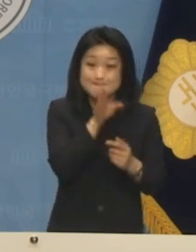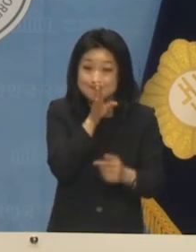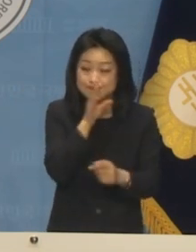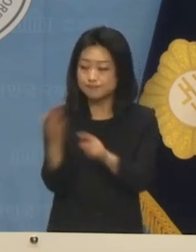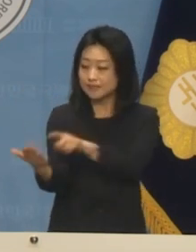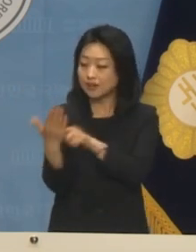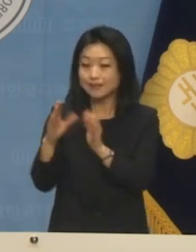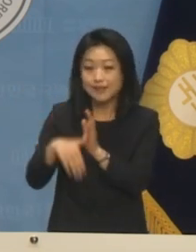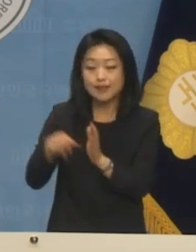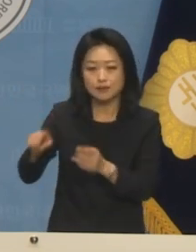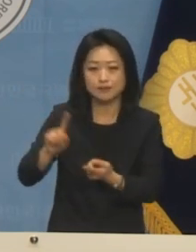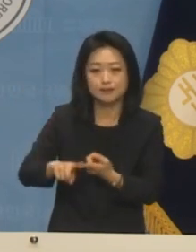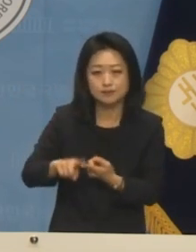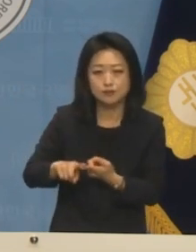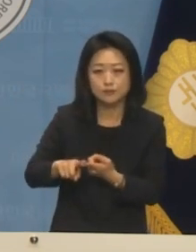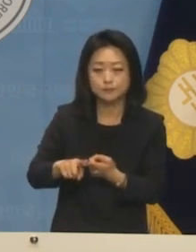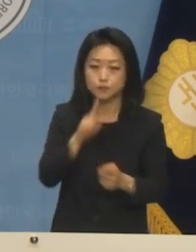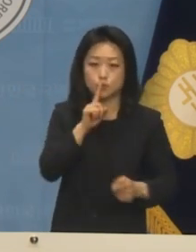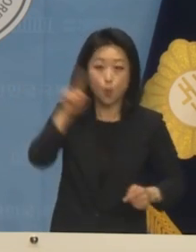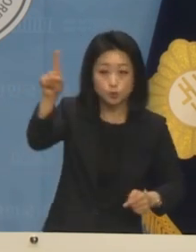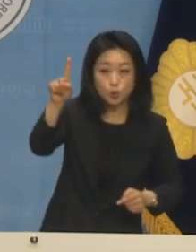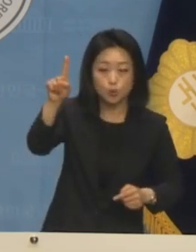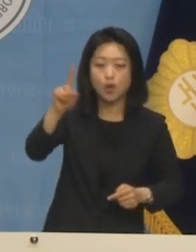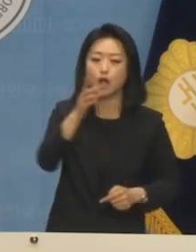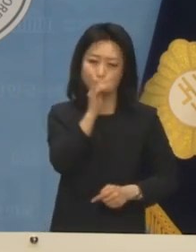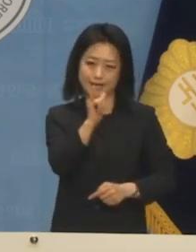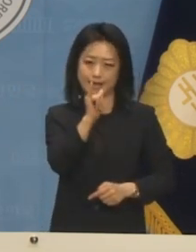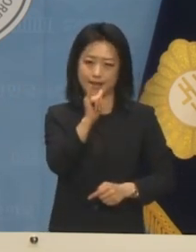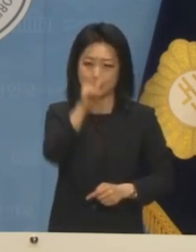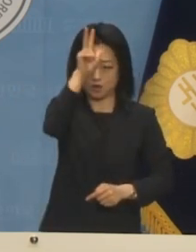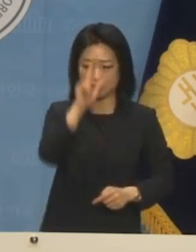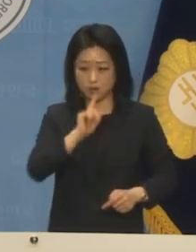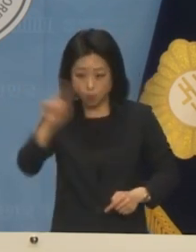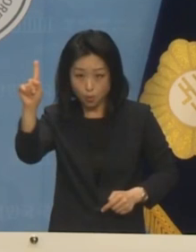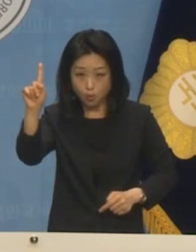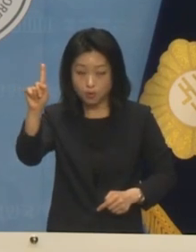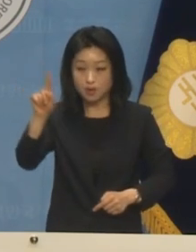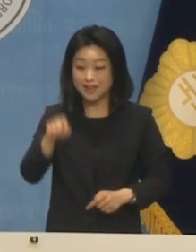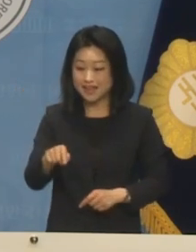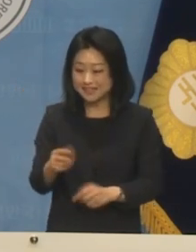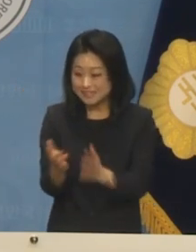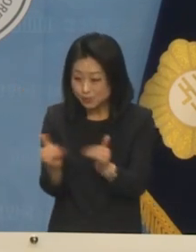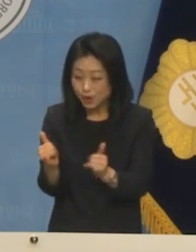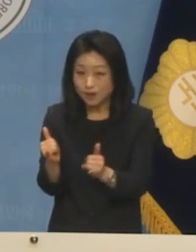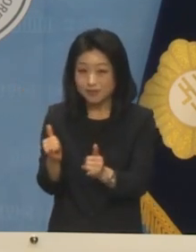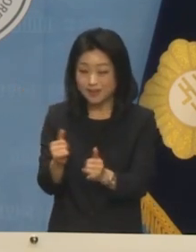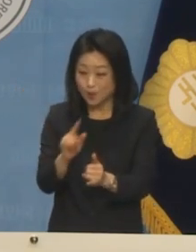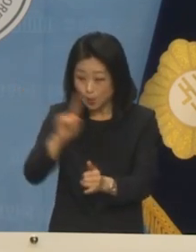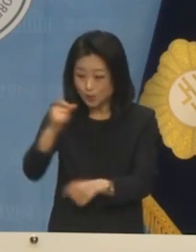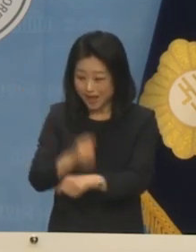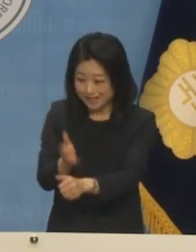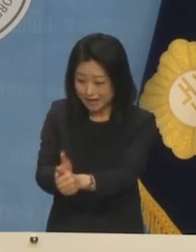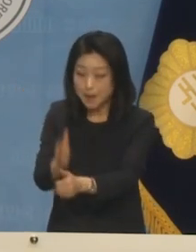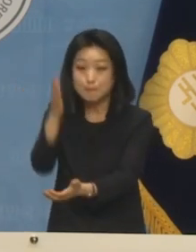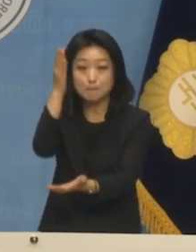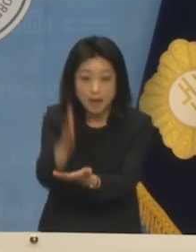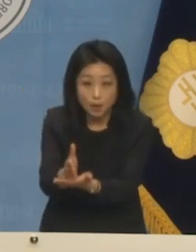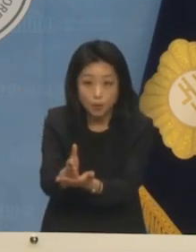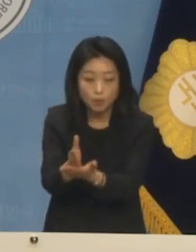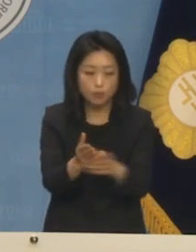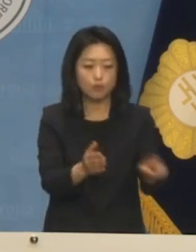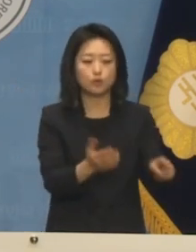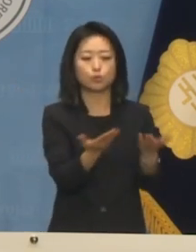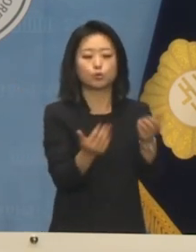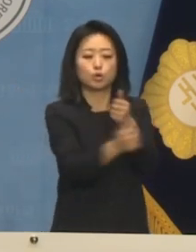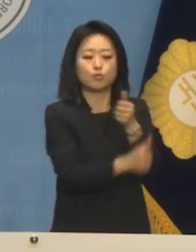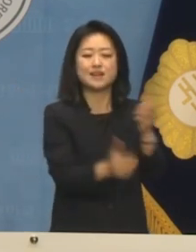때 이에 대해서 고소 또는 고발하는 것을 당사자에게 미룰 것이 아니라 노동위원회가 직접 고발의 당사자가